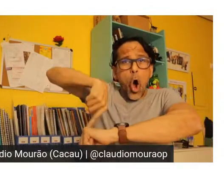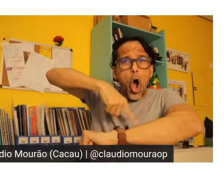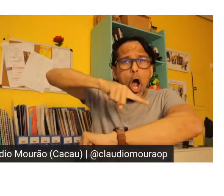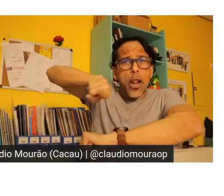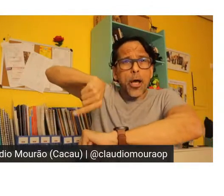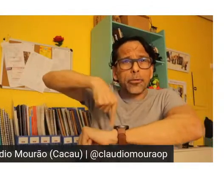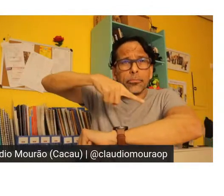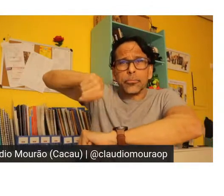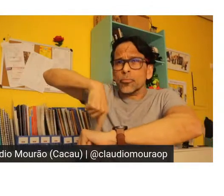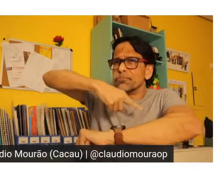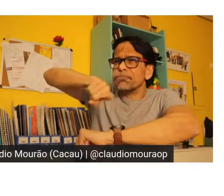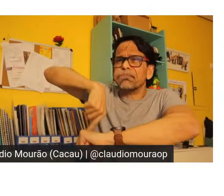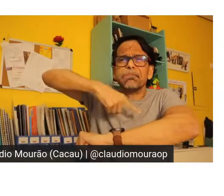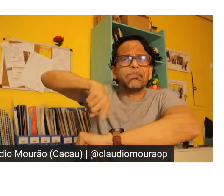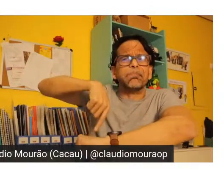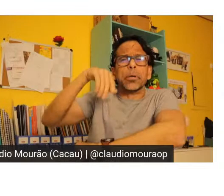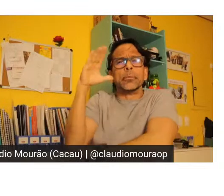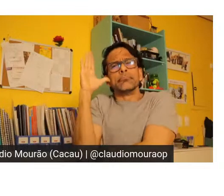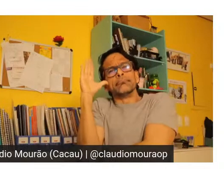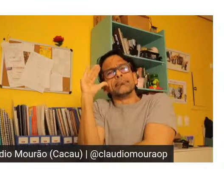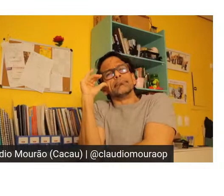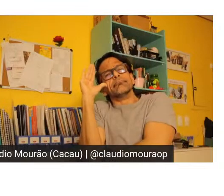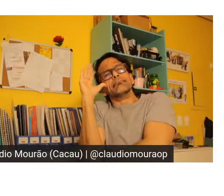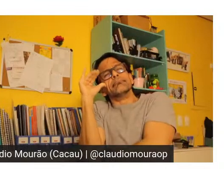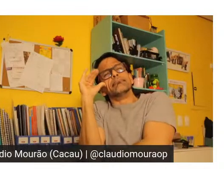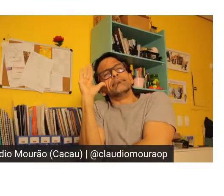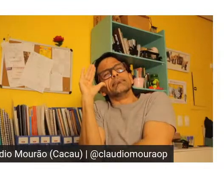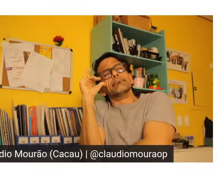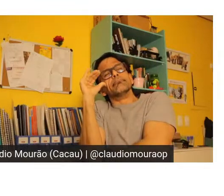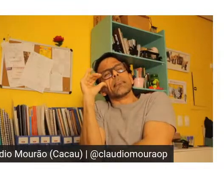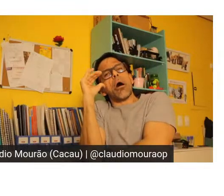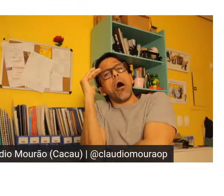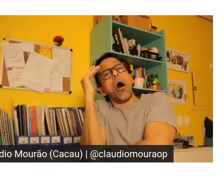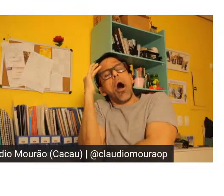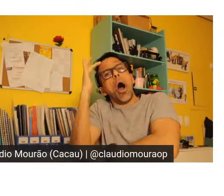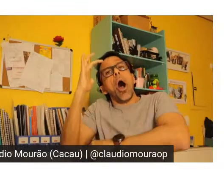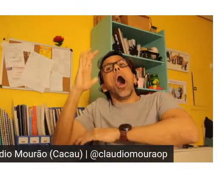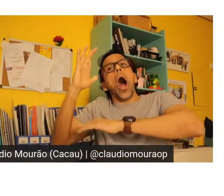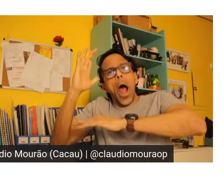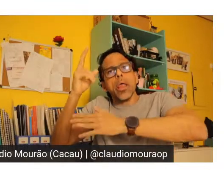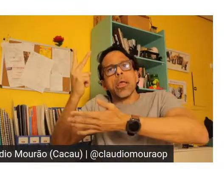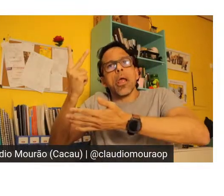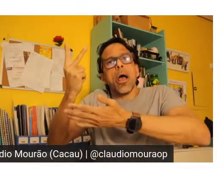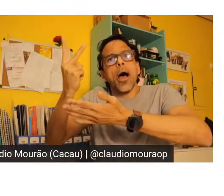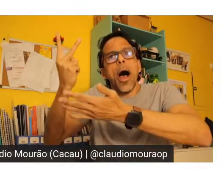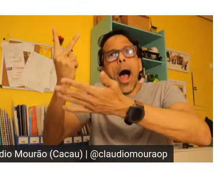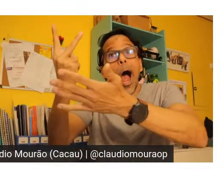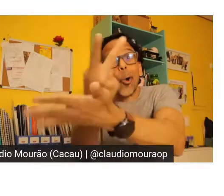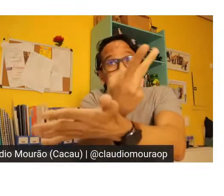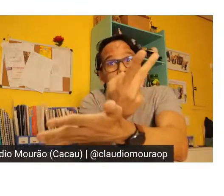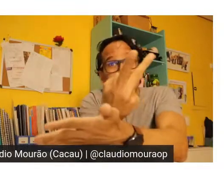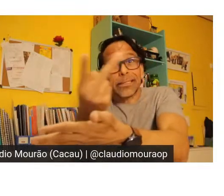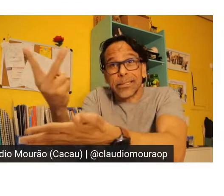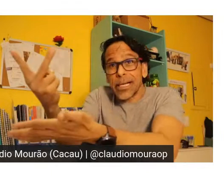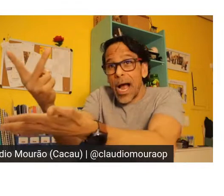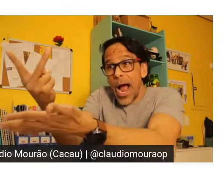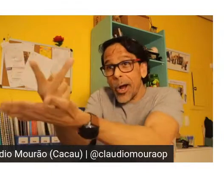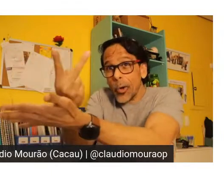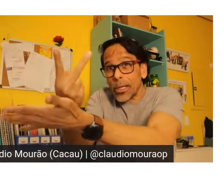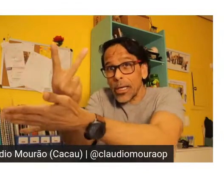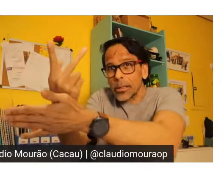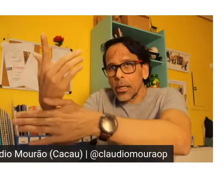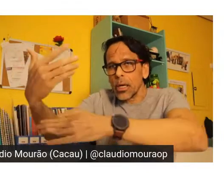é de um processo longo o processo demorado onde ele precisa observar